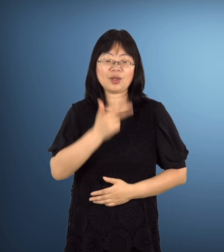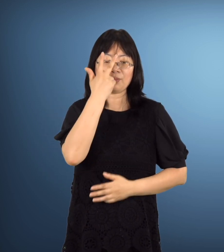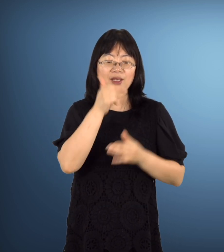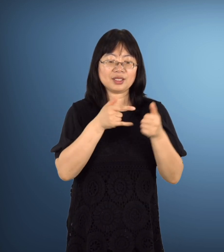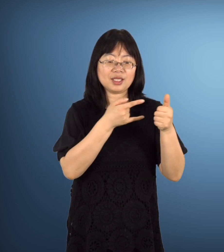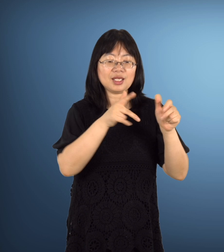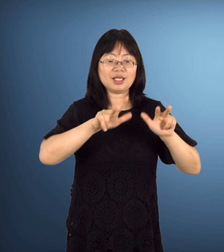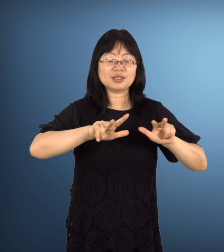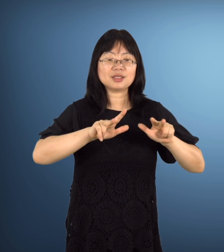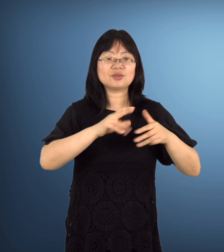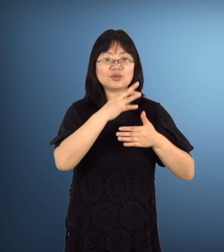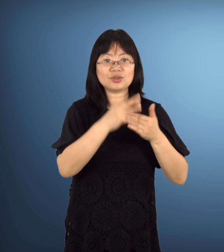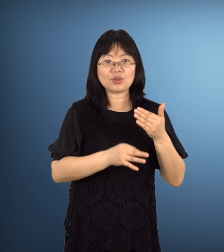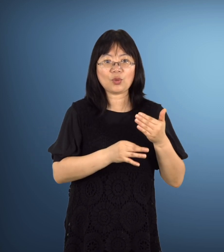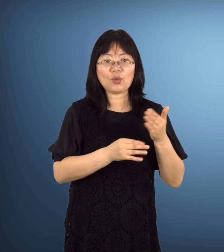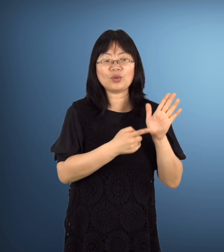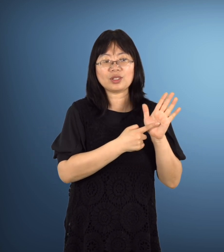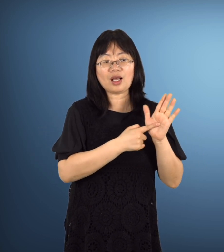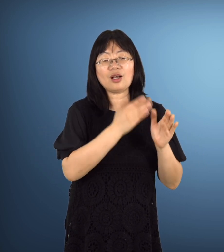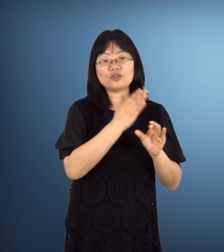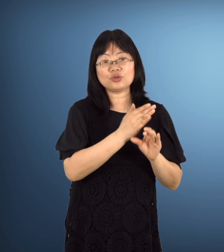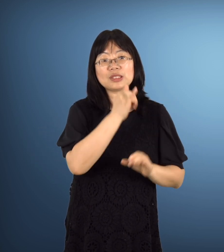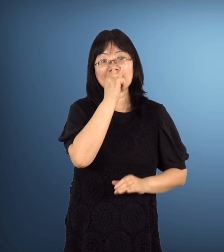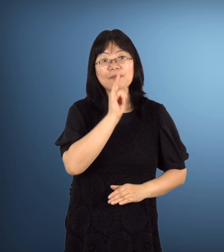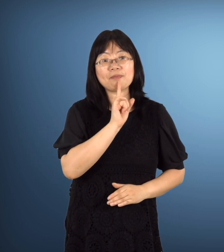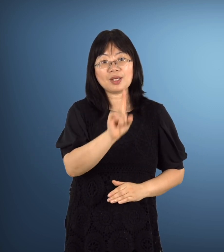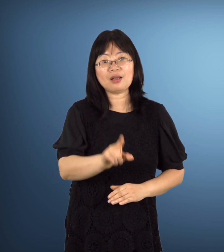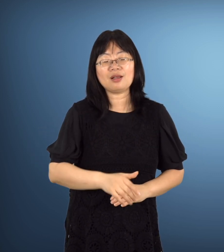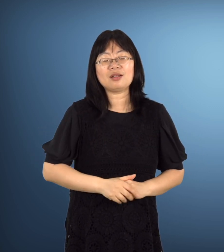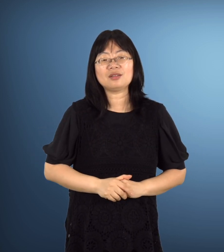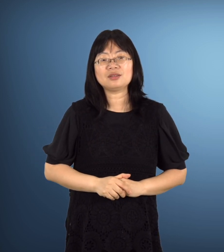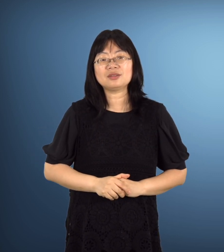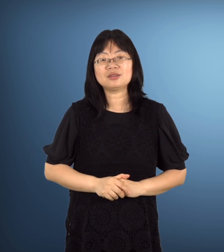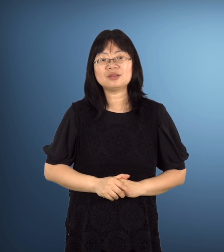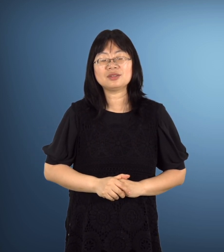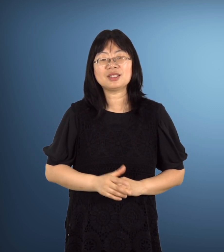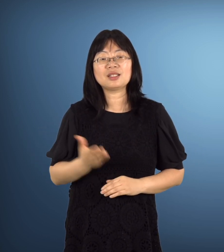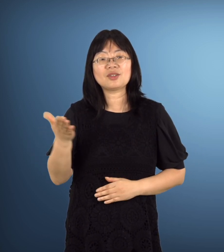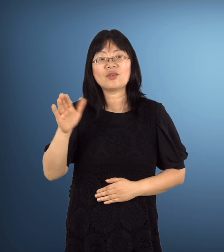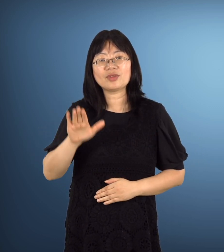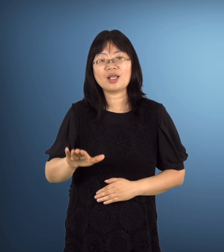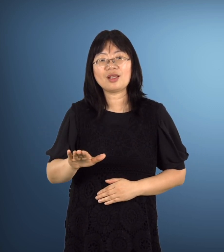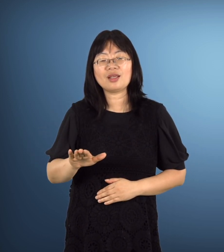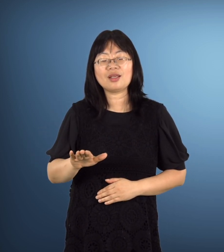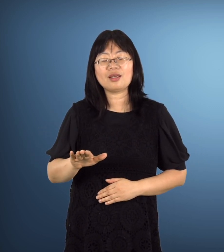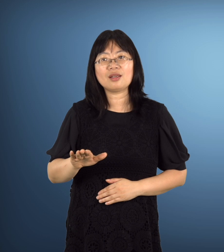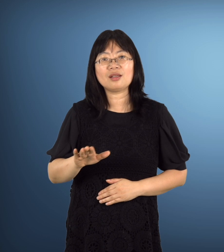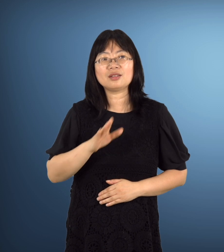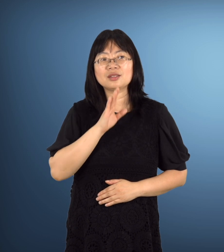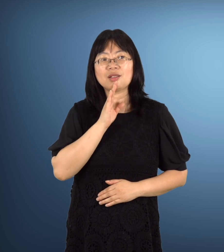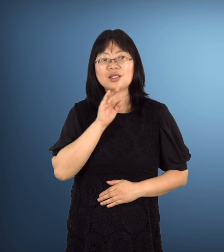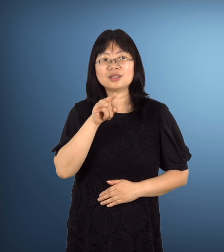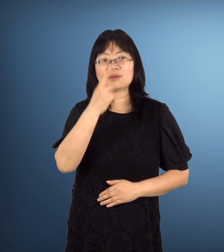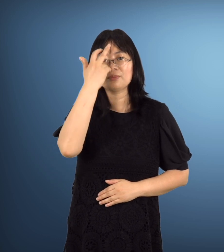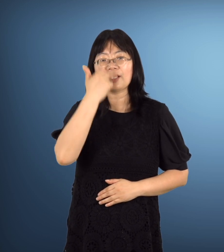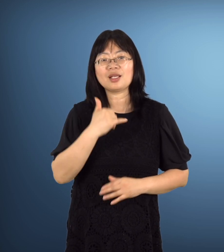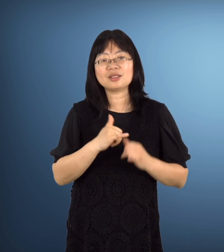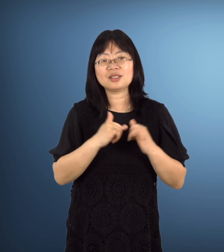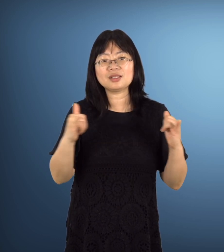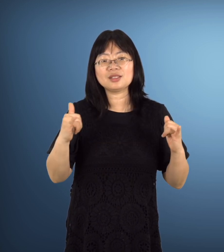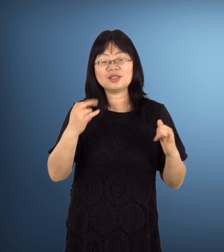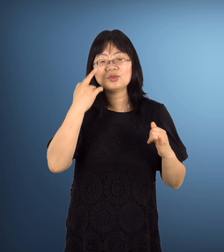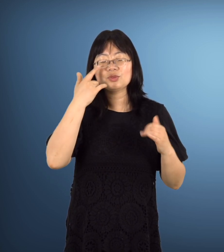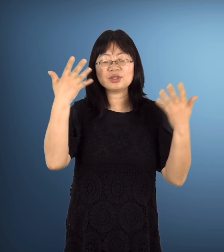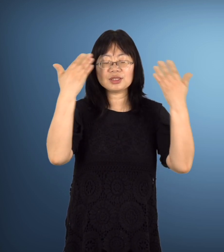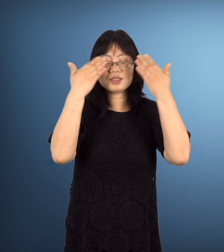맹인에게 지금 그 순서가 벌어지고 있는 거예요. 자, 그런데 참 이 맹인이 눈을